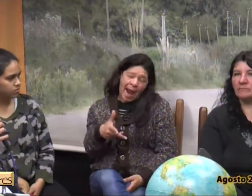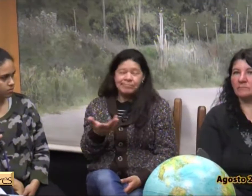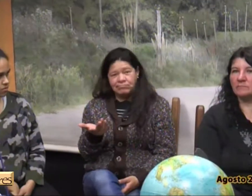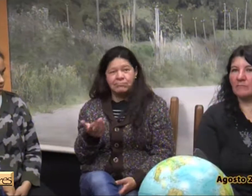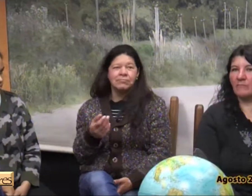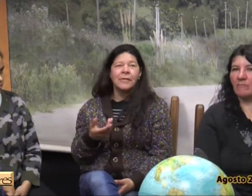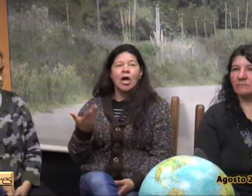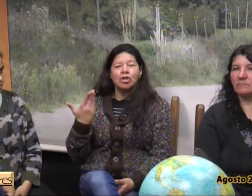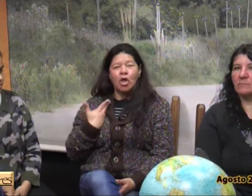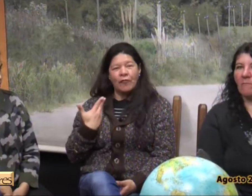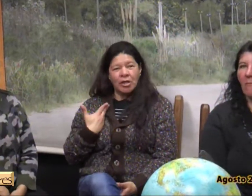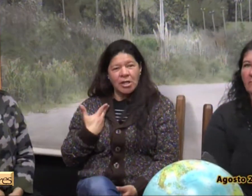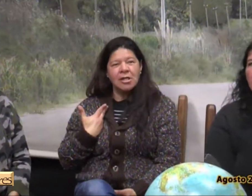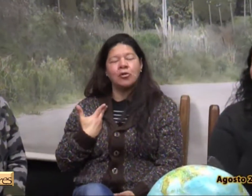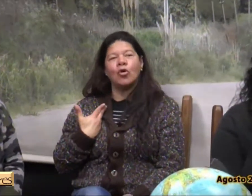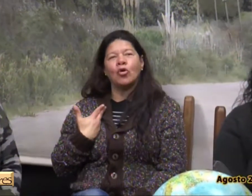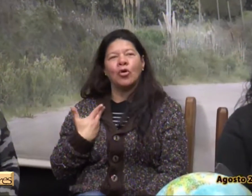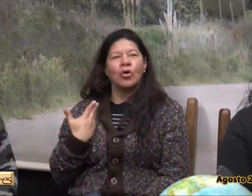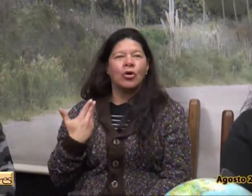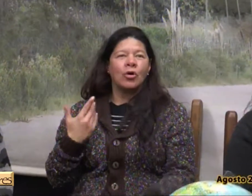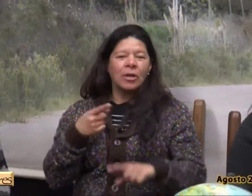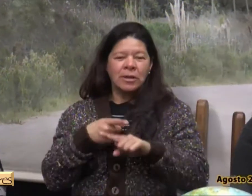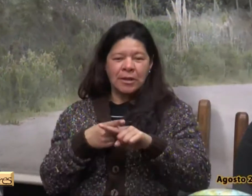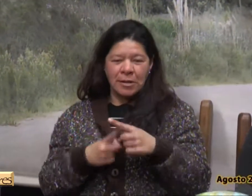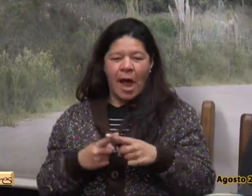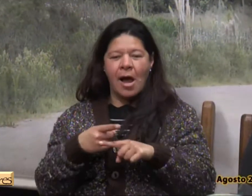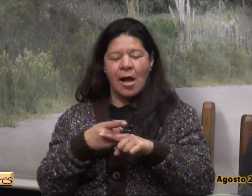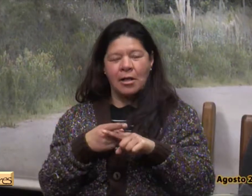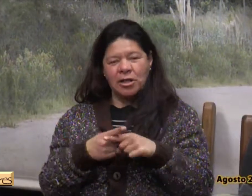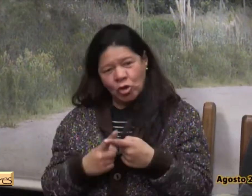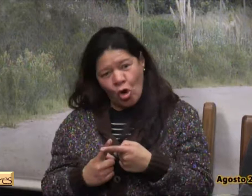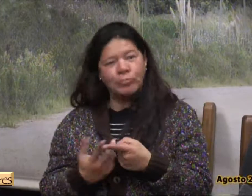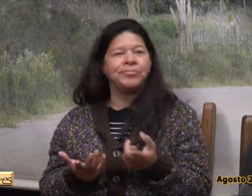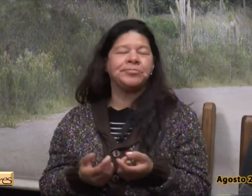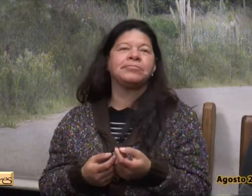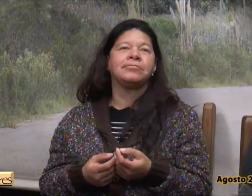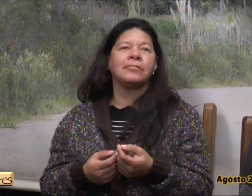Hija Sobrino Sobrina Tía Tío